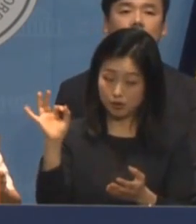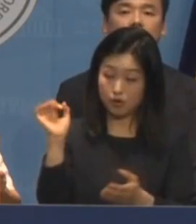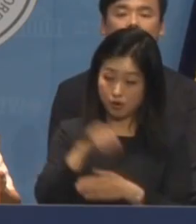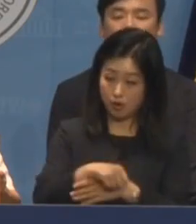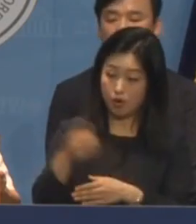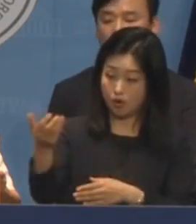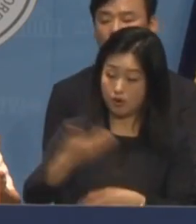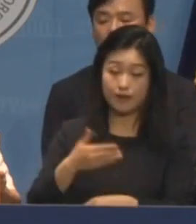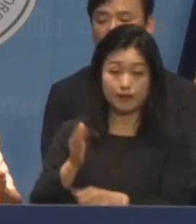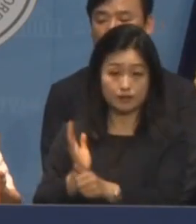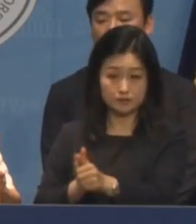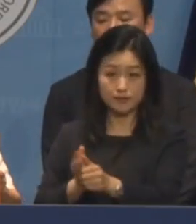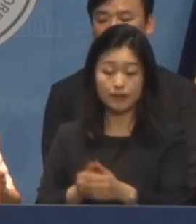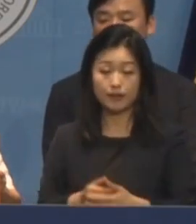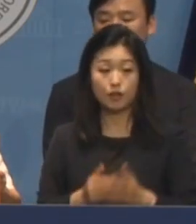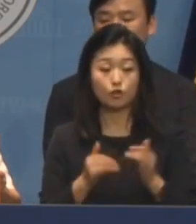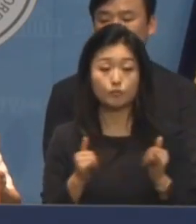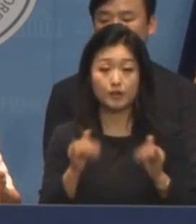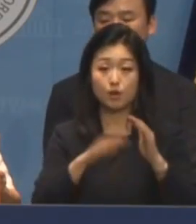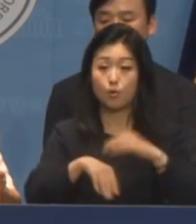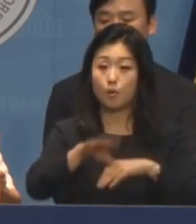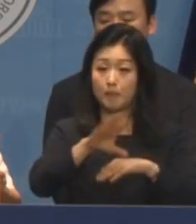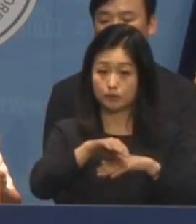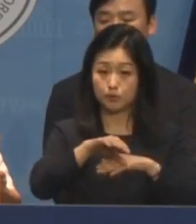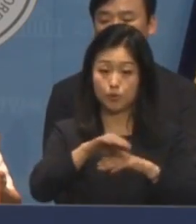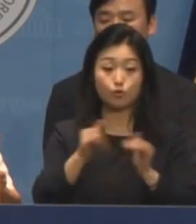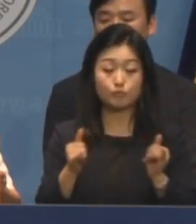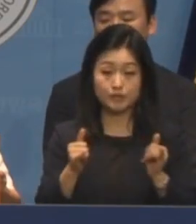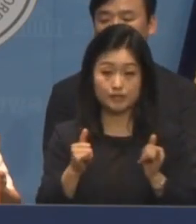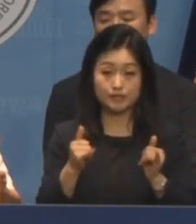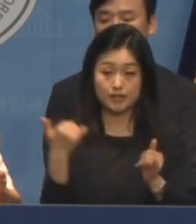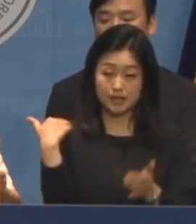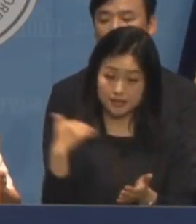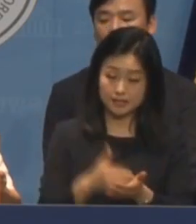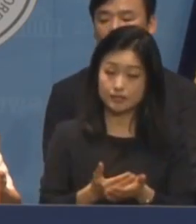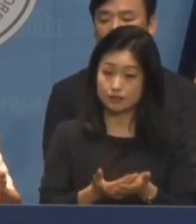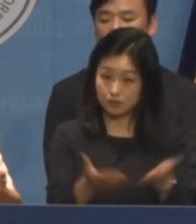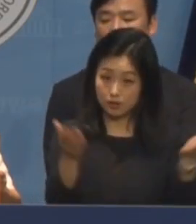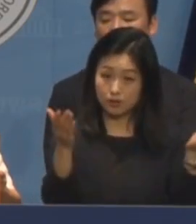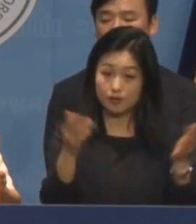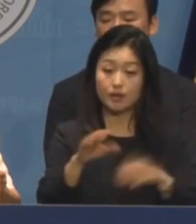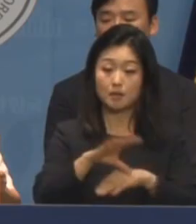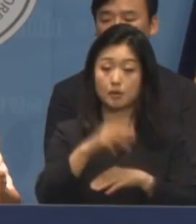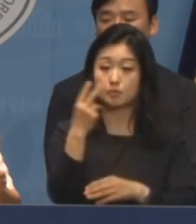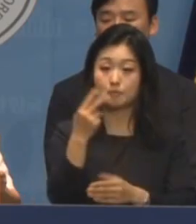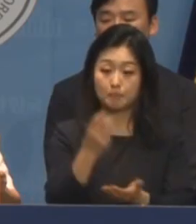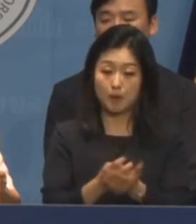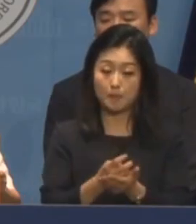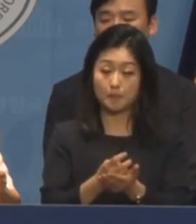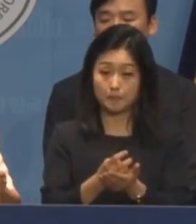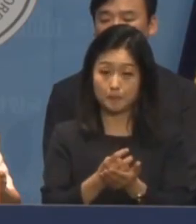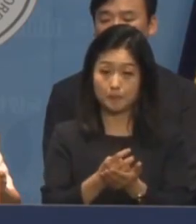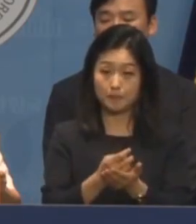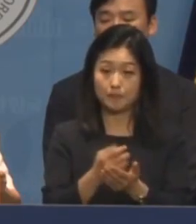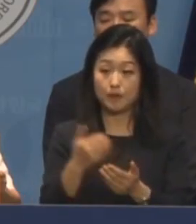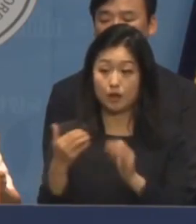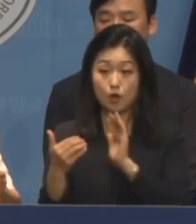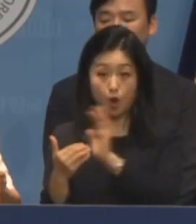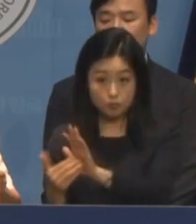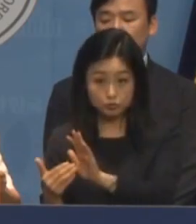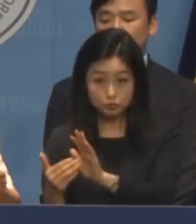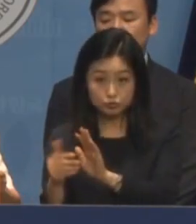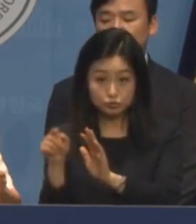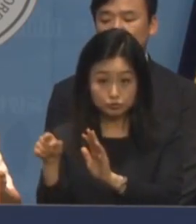던지는 일이다. 국민의 공영방송을 국민의 폼으로 돌려보내자는 방송법 개정안을 거부하고